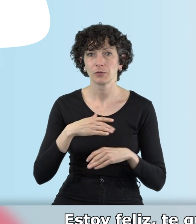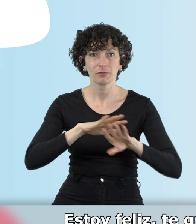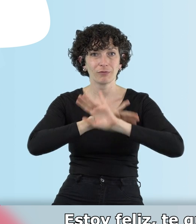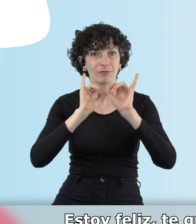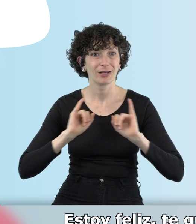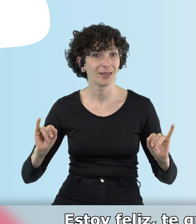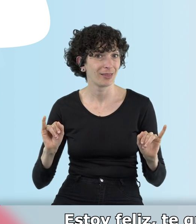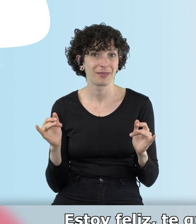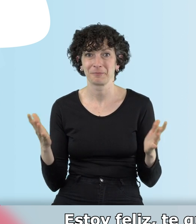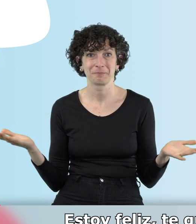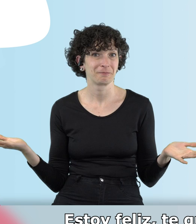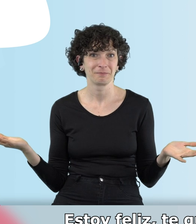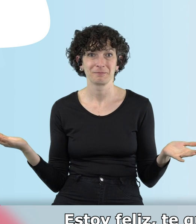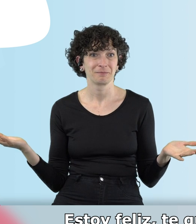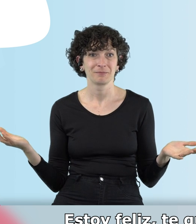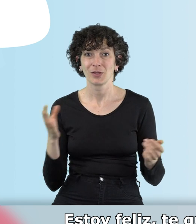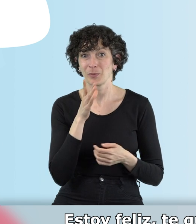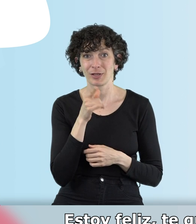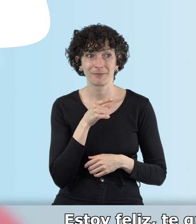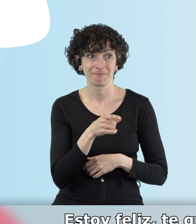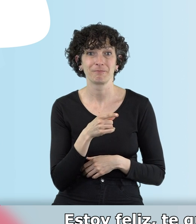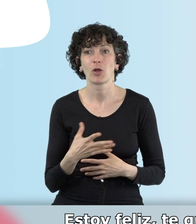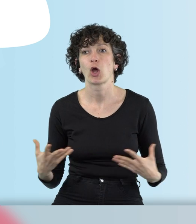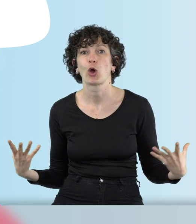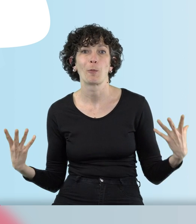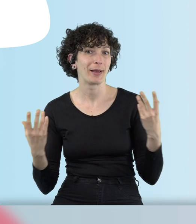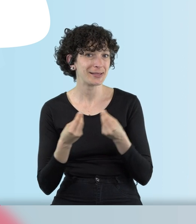estoy feliz, te quiero decir, que me hace compañía,